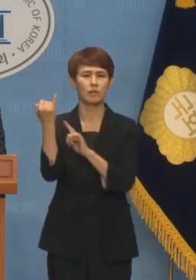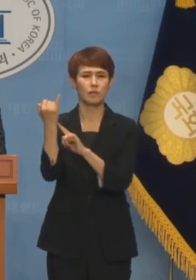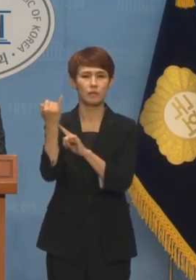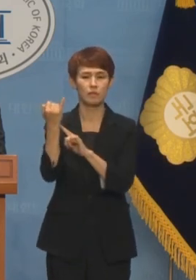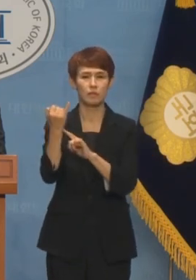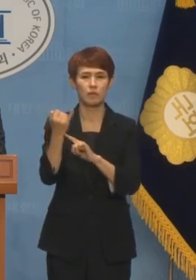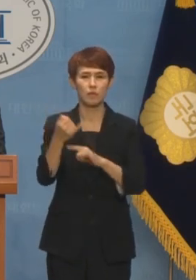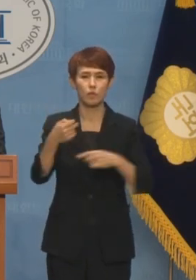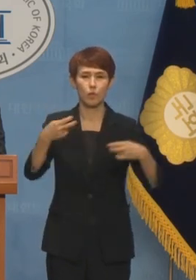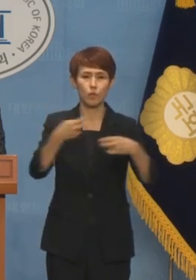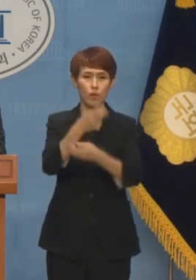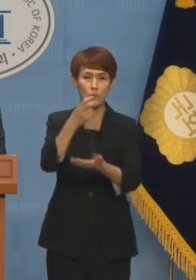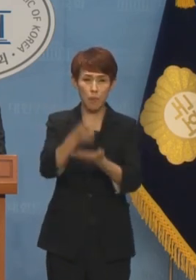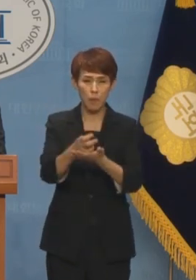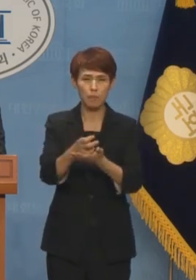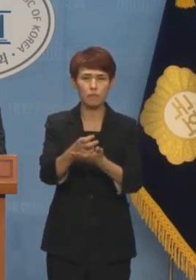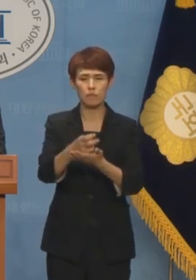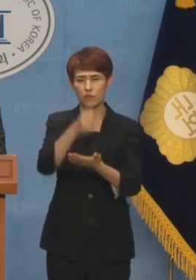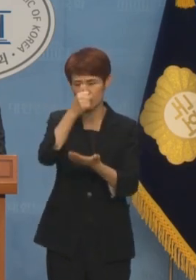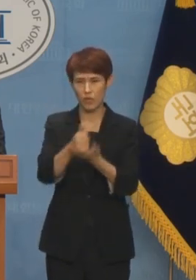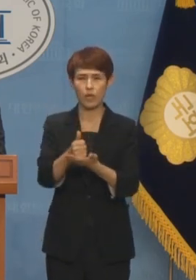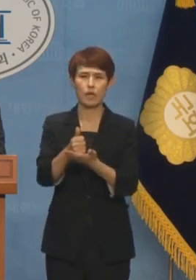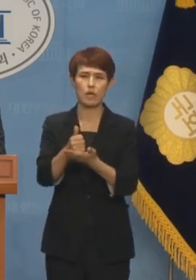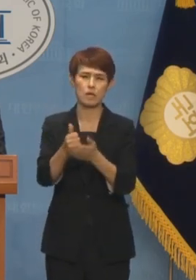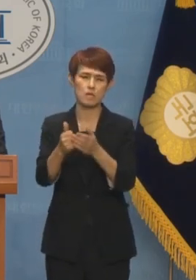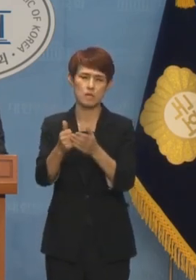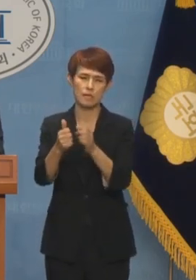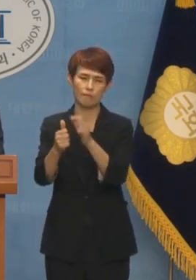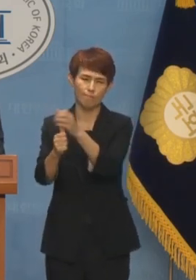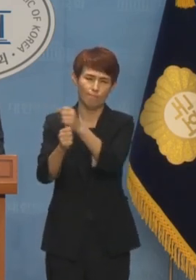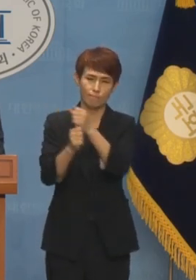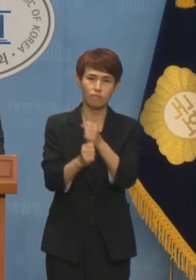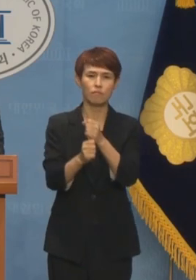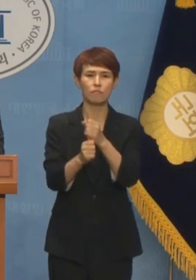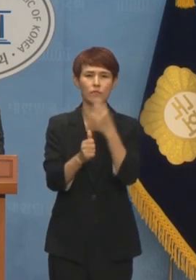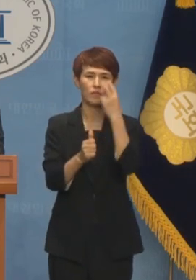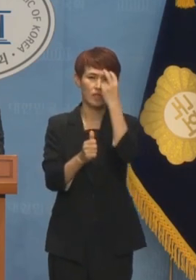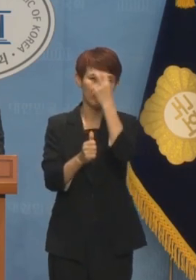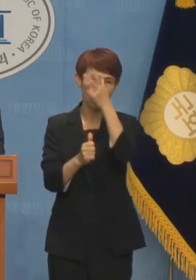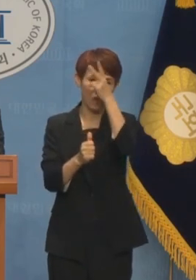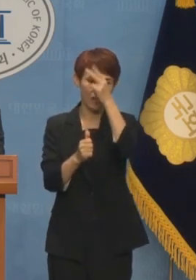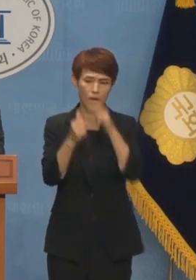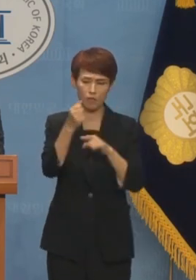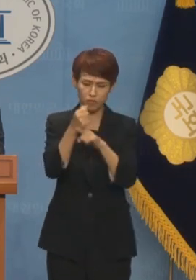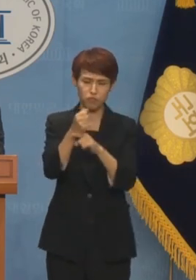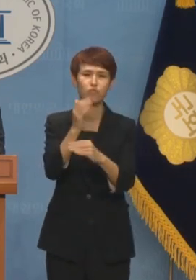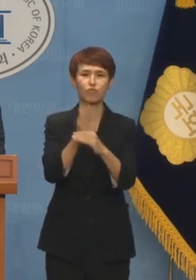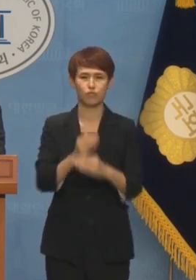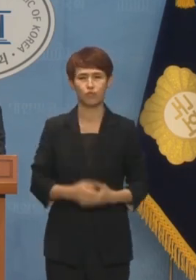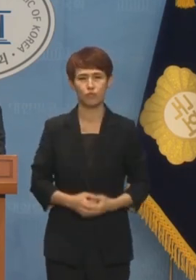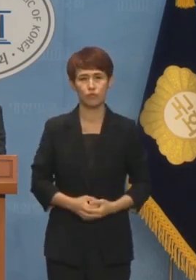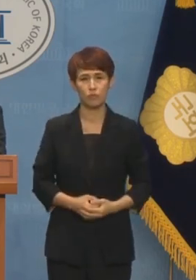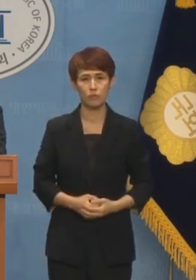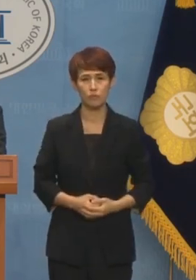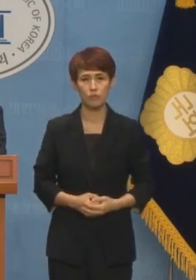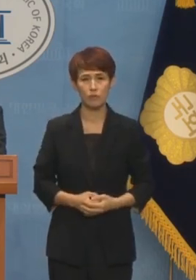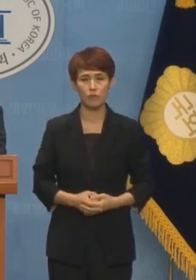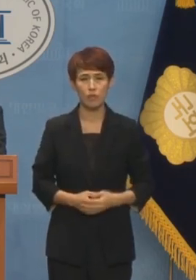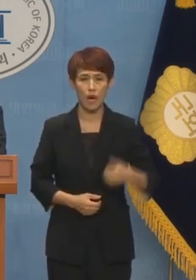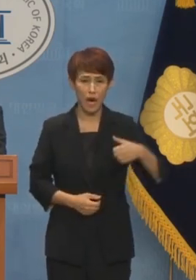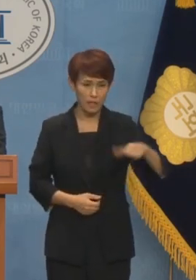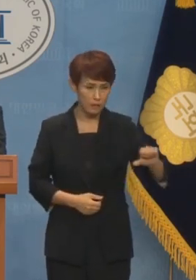처리 특례법상 치사 혐의로 입건되어 아직도 경찰 수사를 받고 계십니다. 자식을